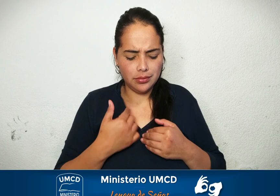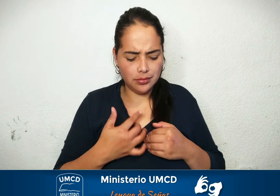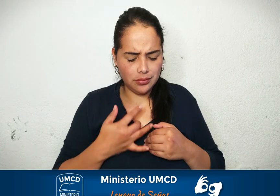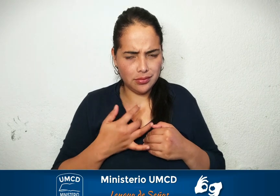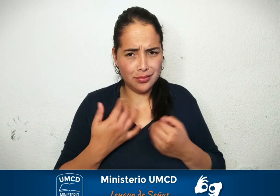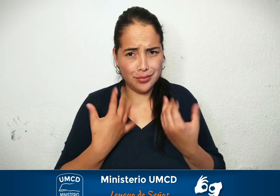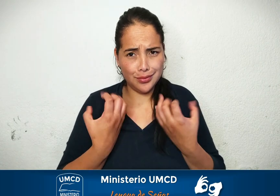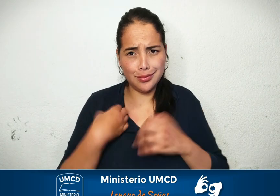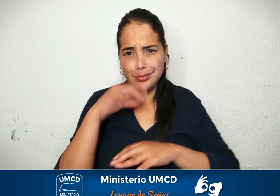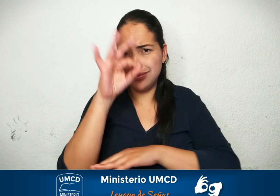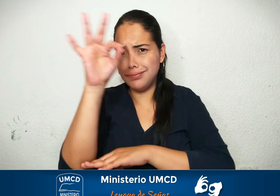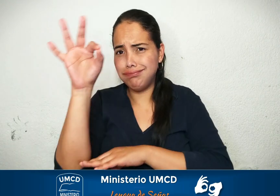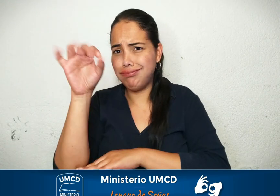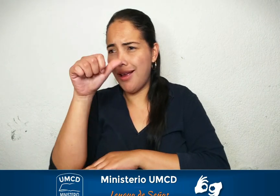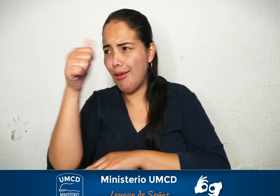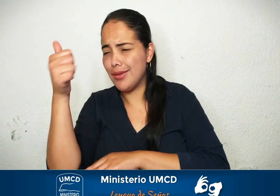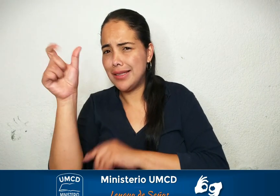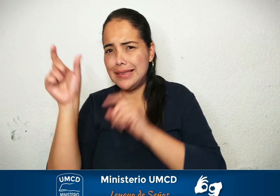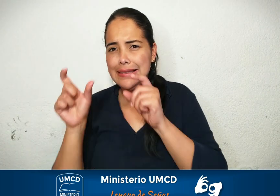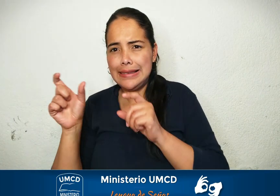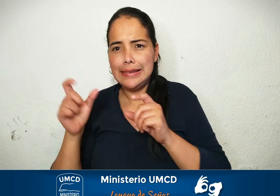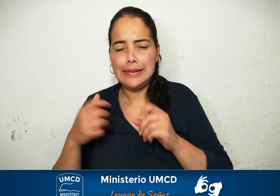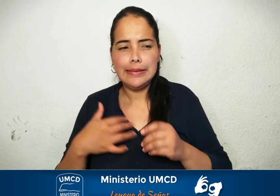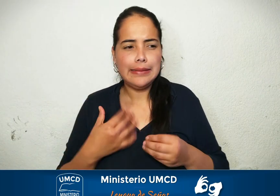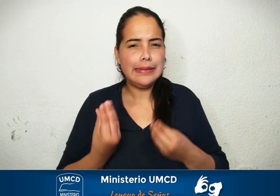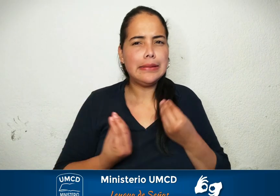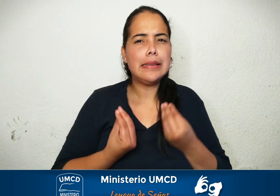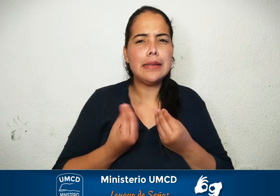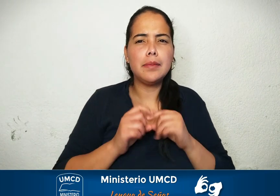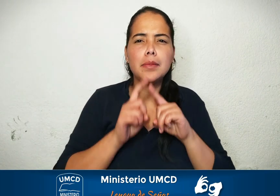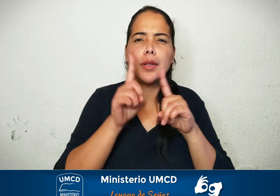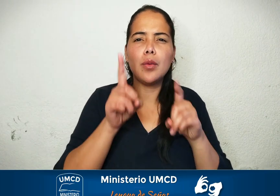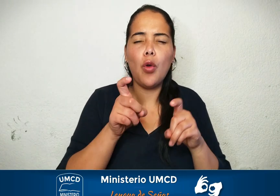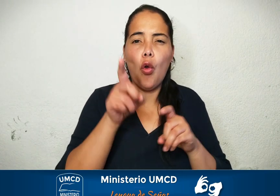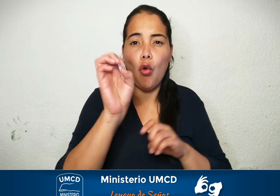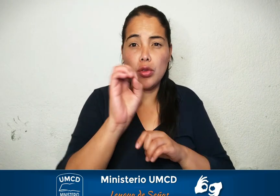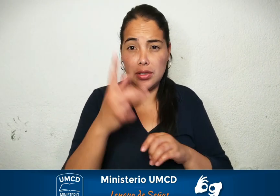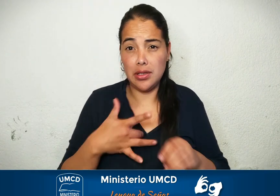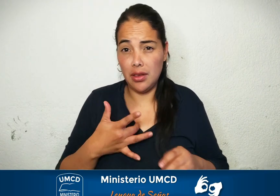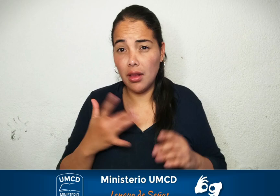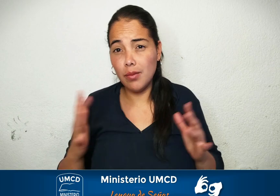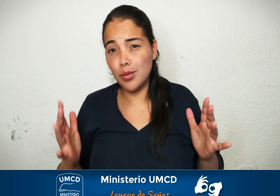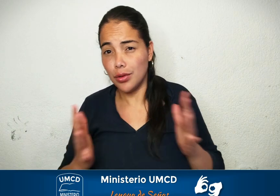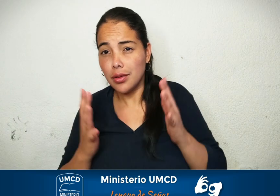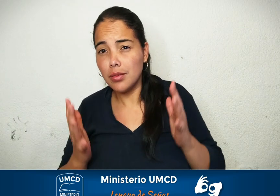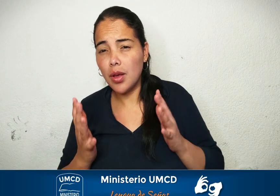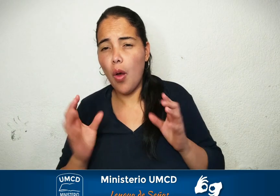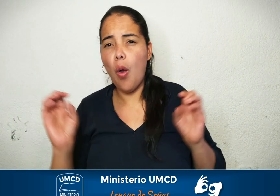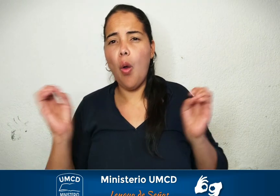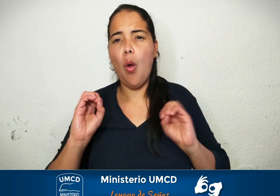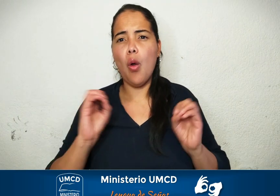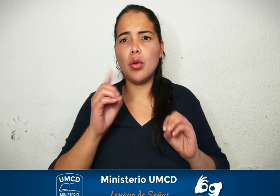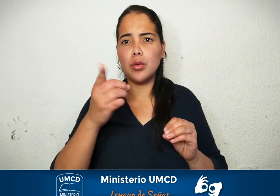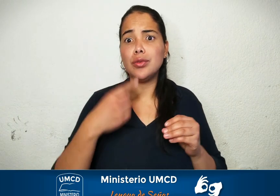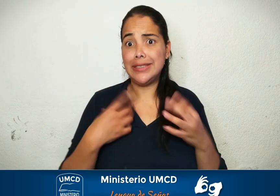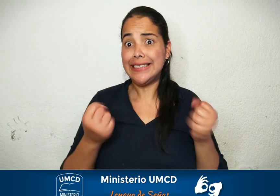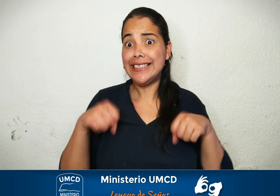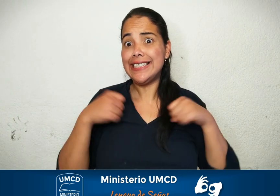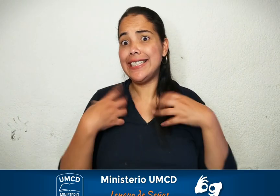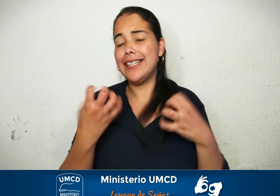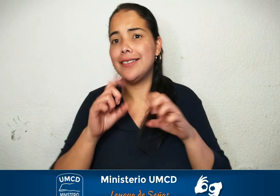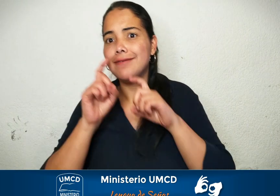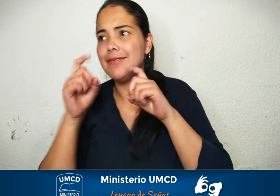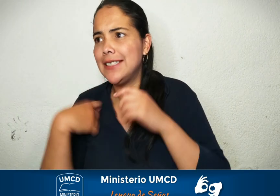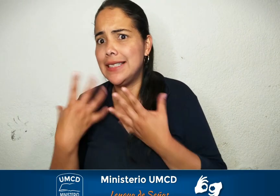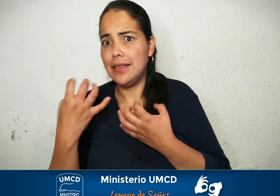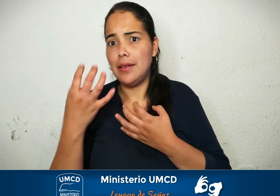¿Qué motivación existe para que usted pueda hacer algo así? O mejor dicho, ¿con qué prontitud responde?